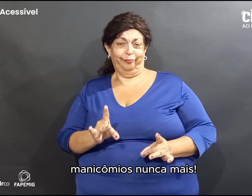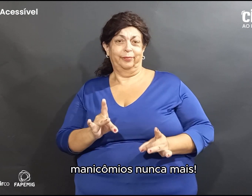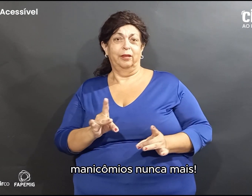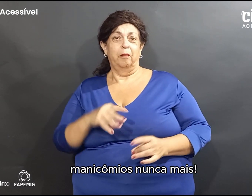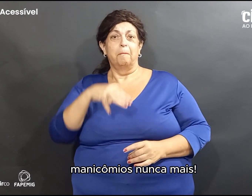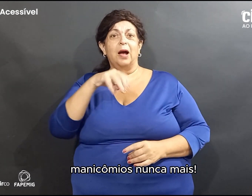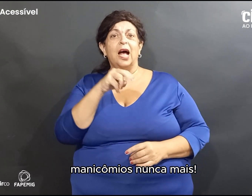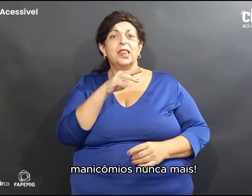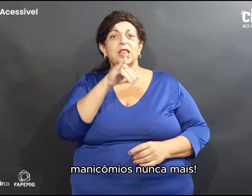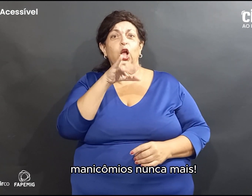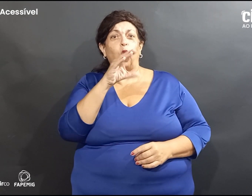manicômios nunca mais.